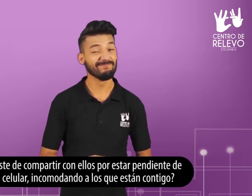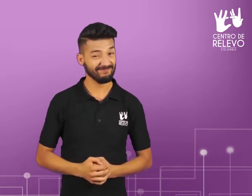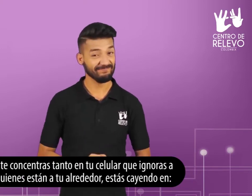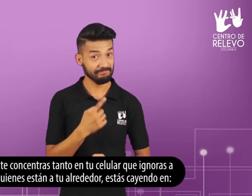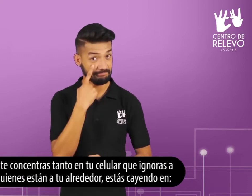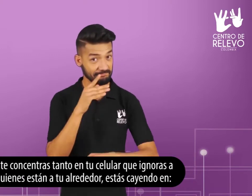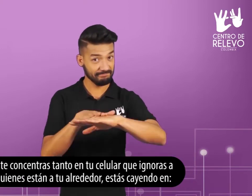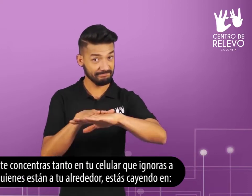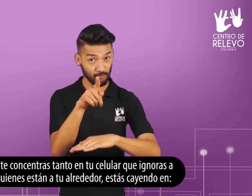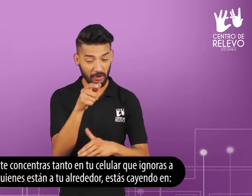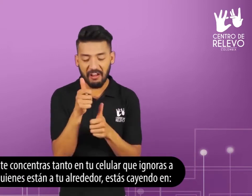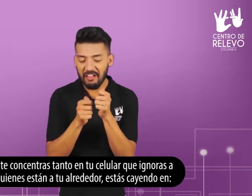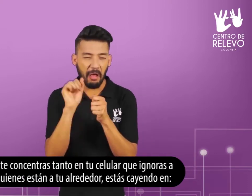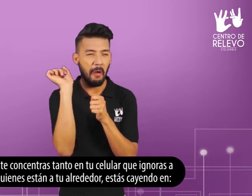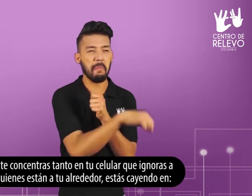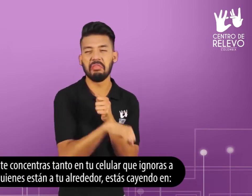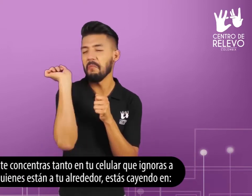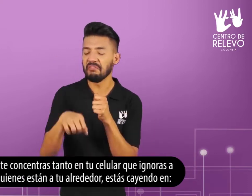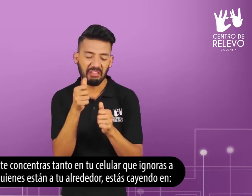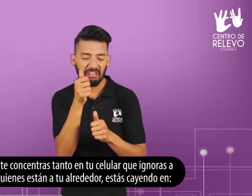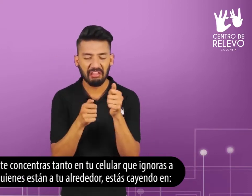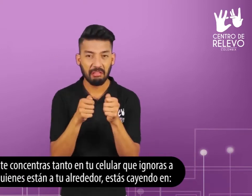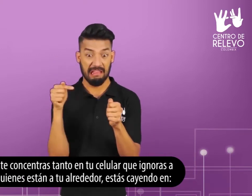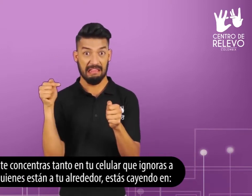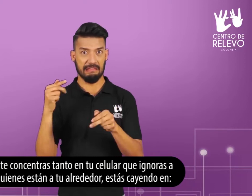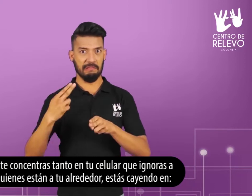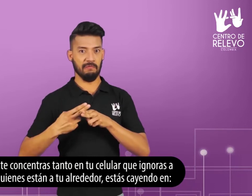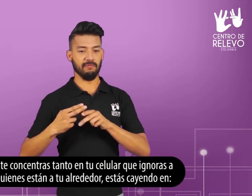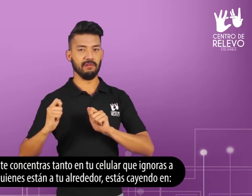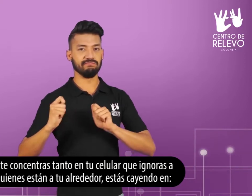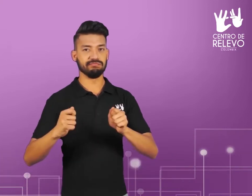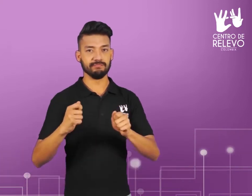Si te concentras tanto en tu celular que ignoras a quienes están a tu alrededor, ¿estás cayendo en?